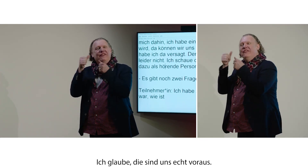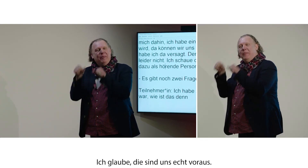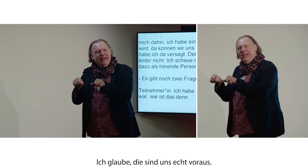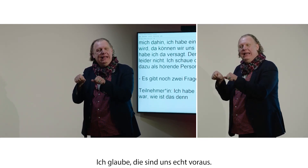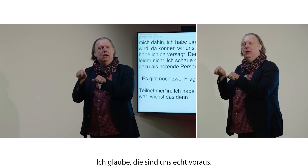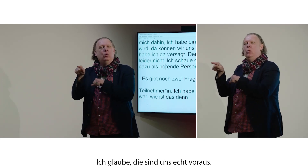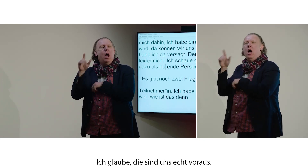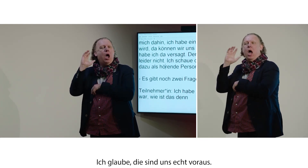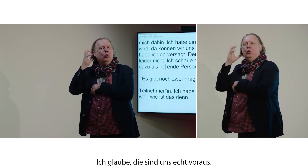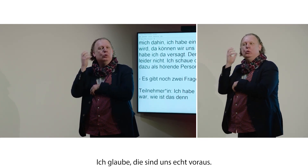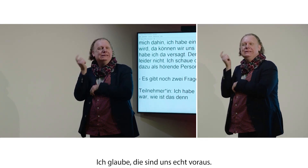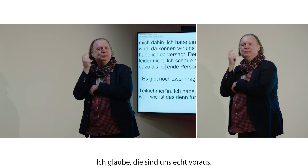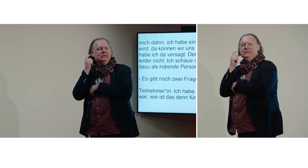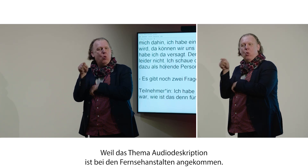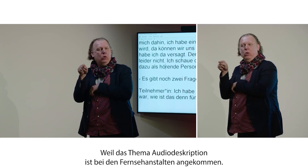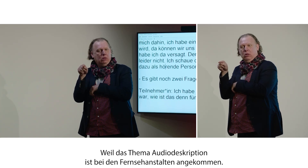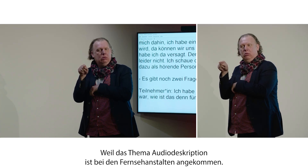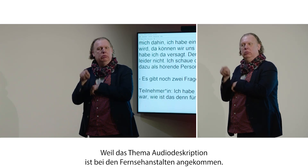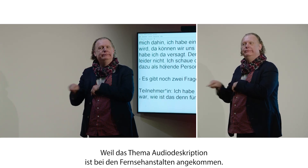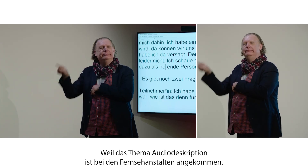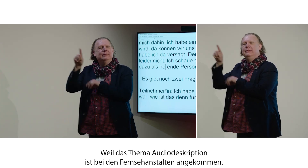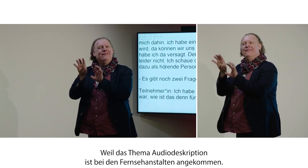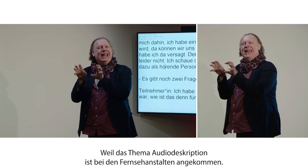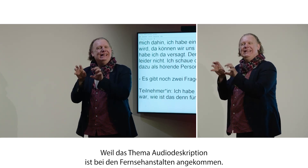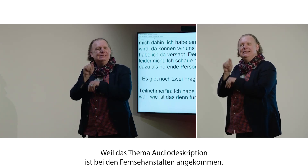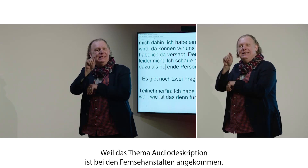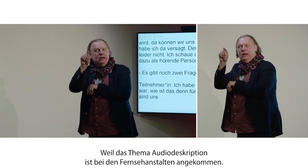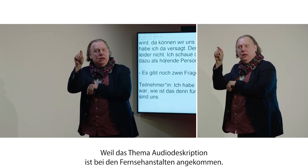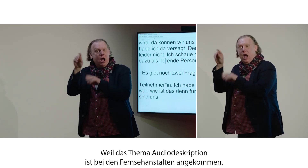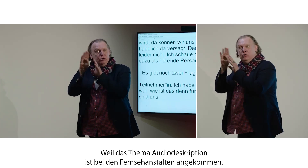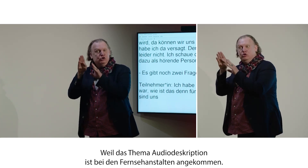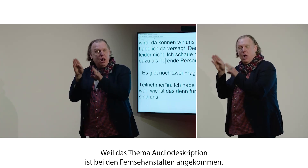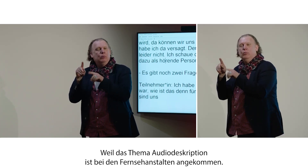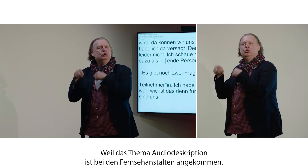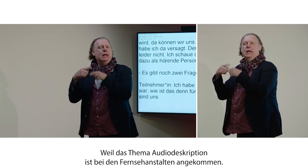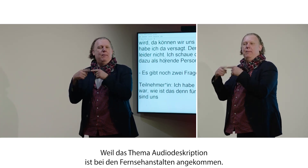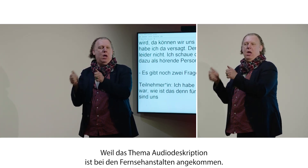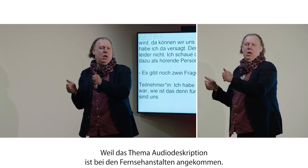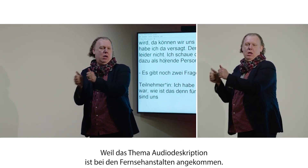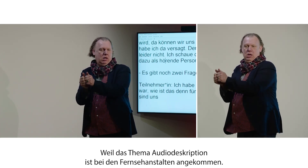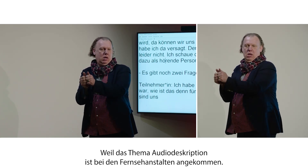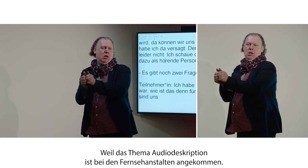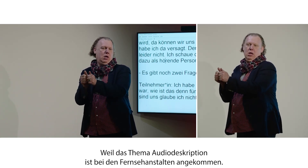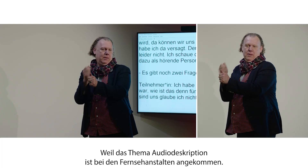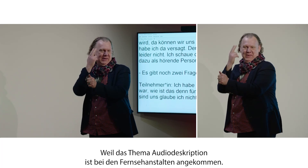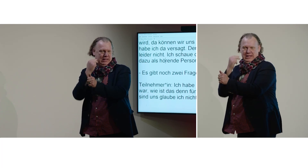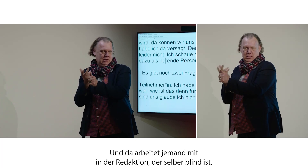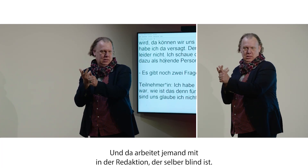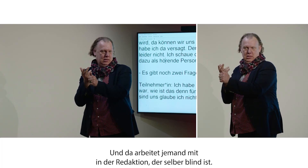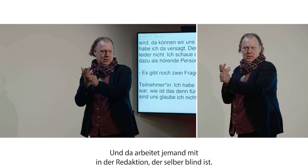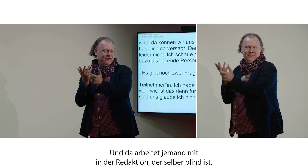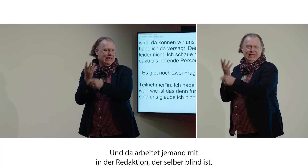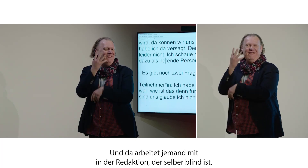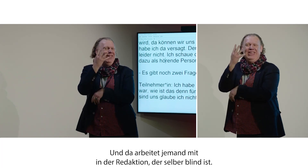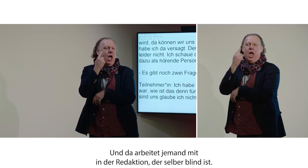sind? Ich glaube, die sind uns echt voraus, weil das Thema Audiodeskription ist bei den Fernsehanstalten angekommen